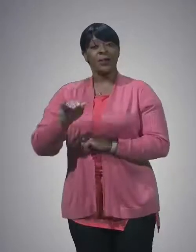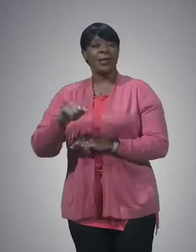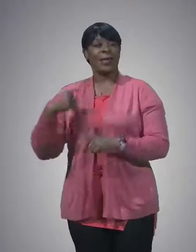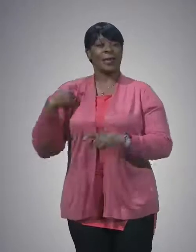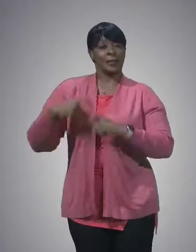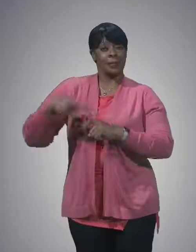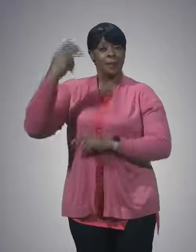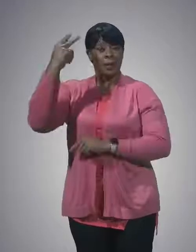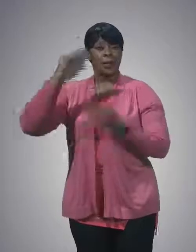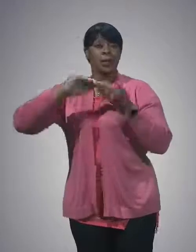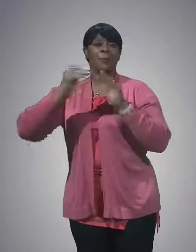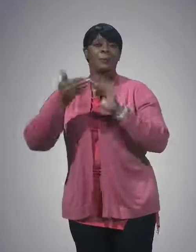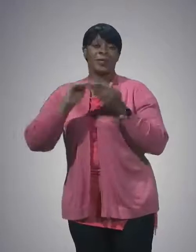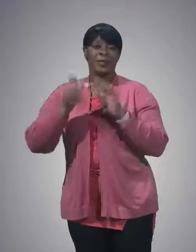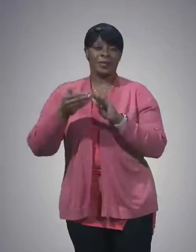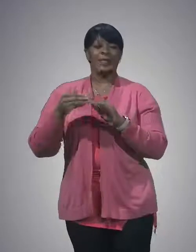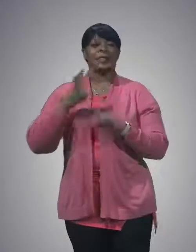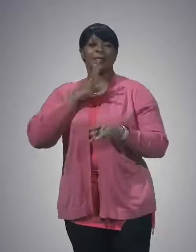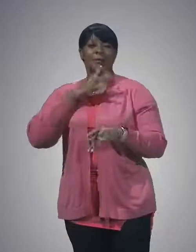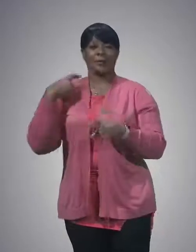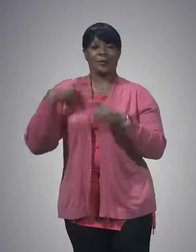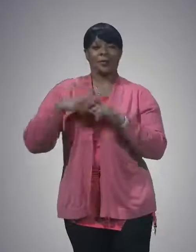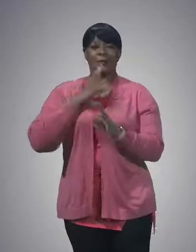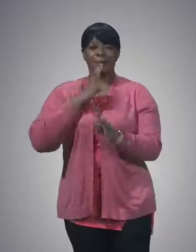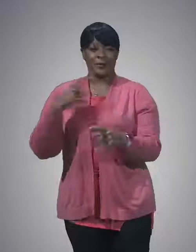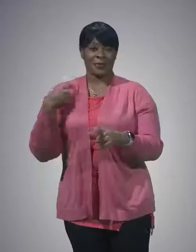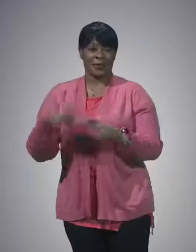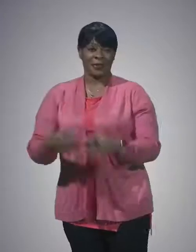Latinx community in Spanish.